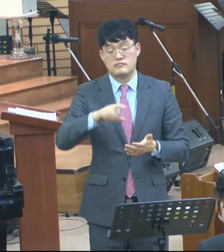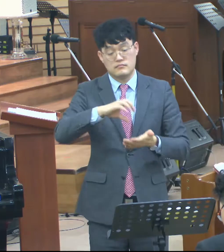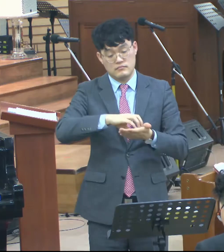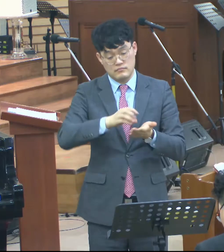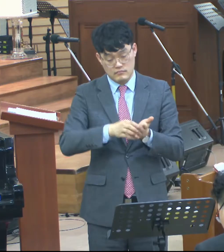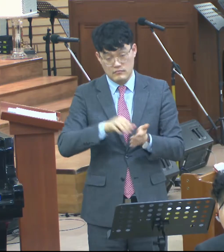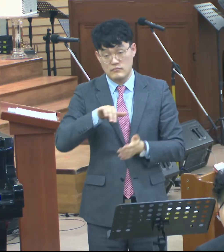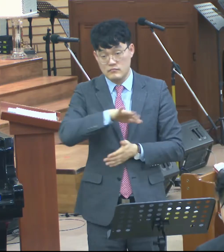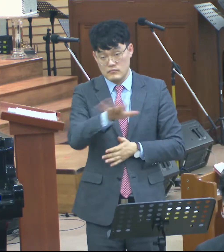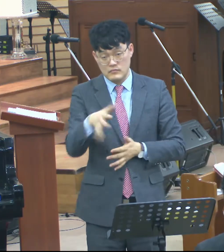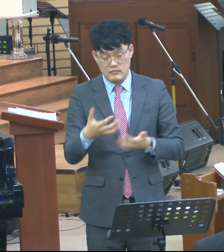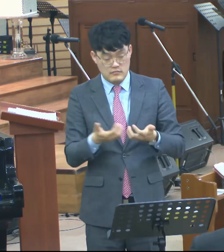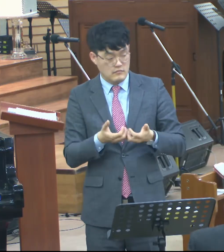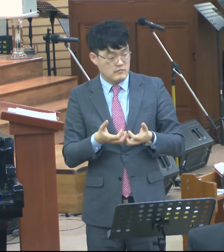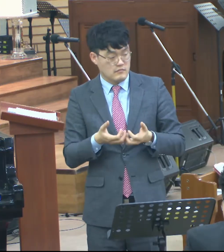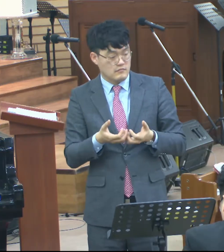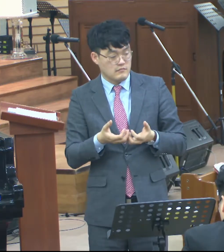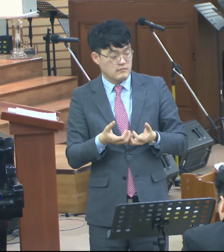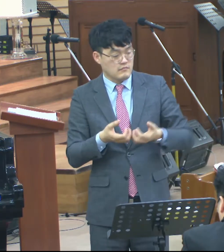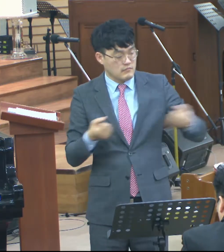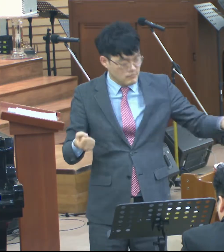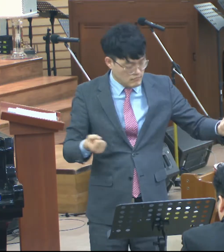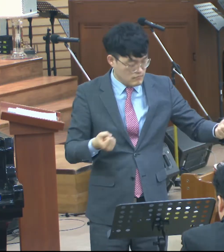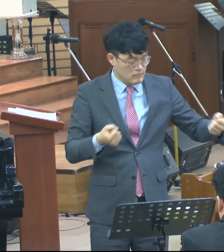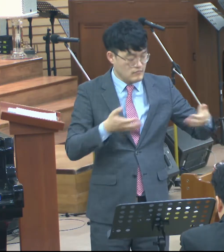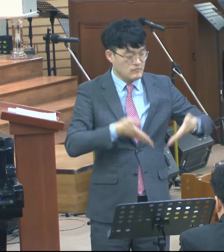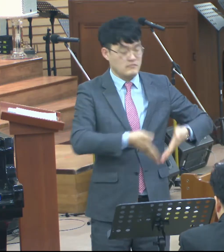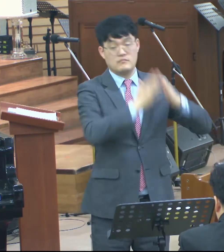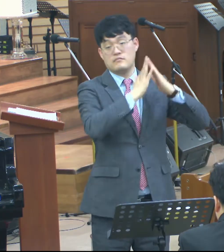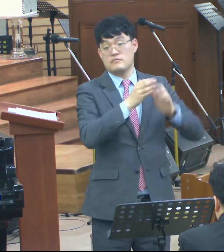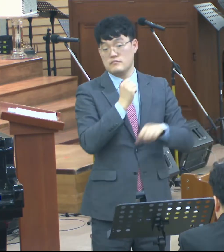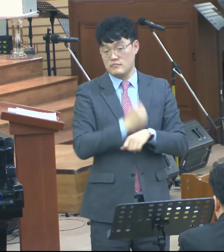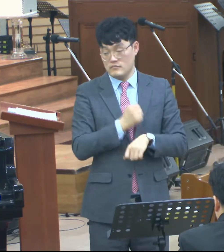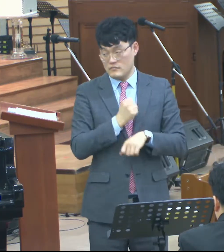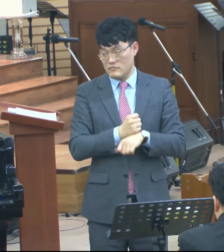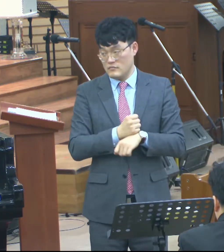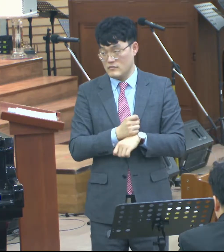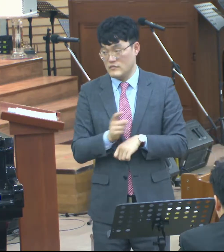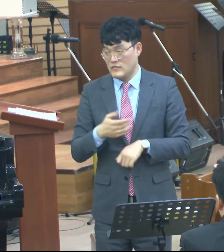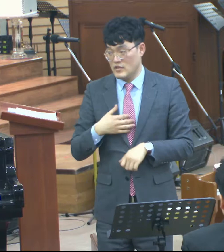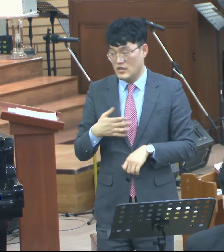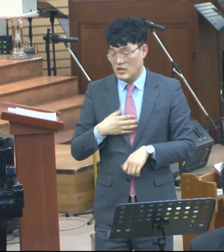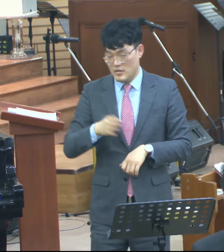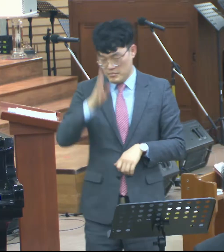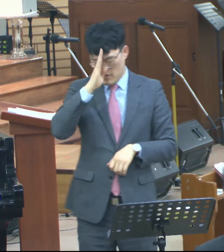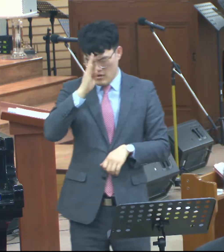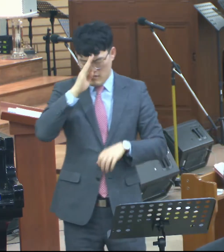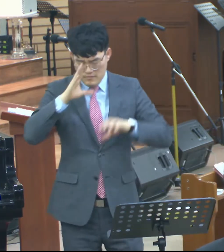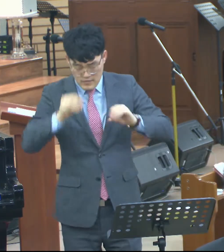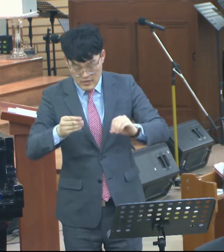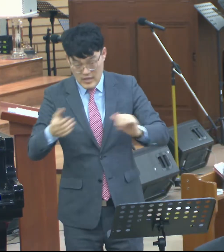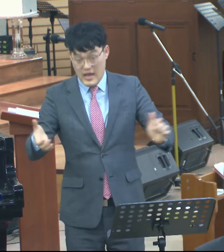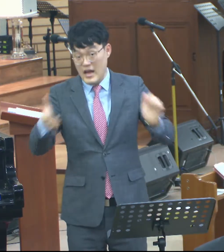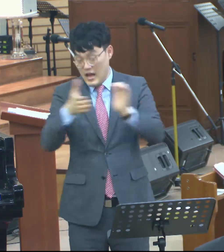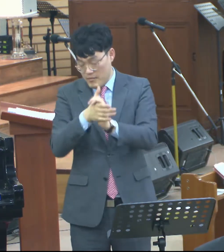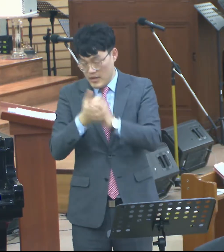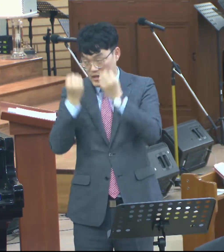한번 해보자. 제가 그래서 금요기도회 때 병을 낫게 해달라 할 때 아멘. 새해에도 힘을